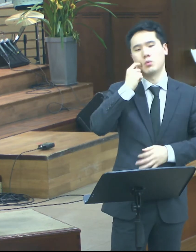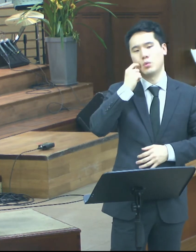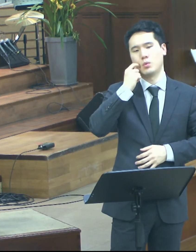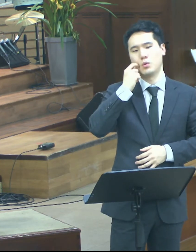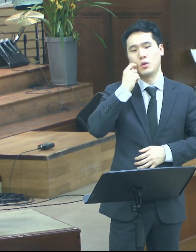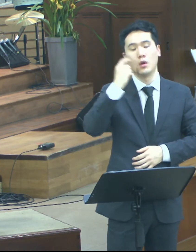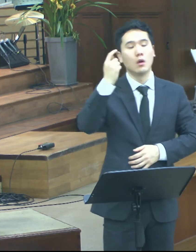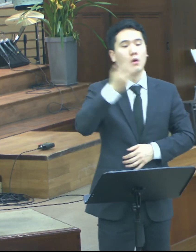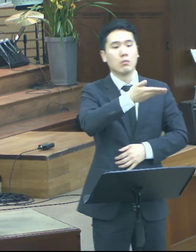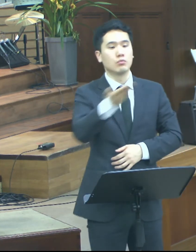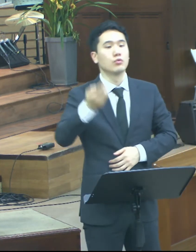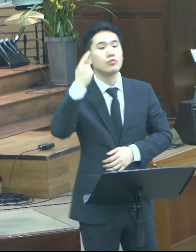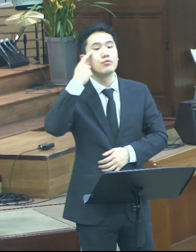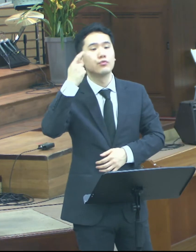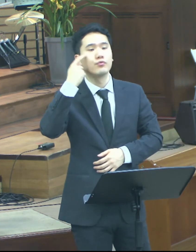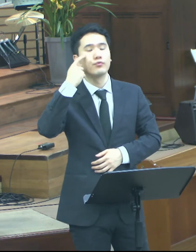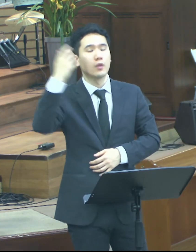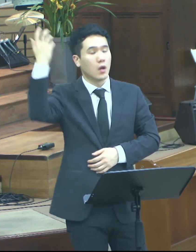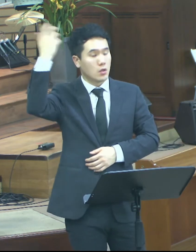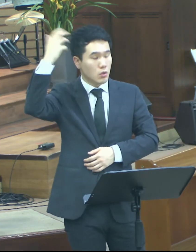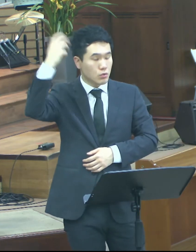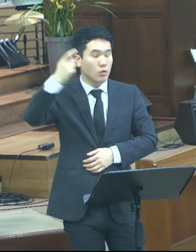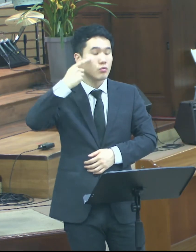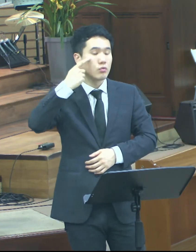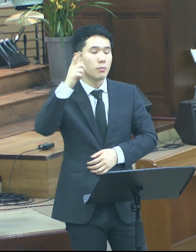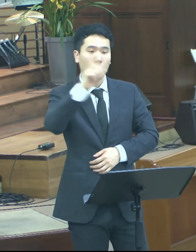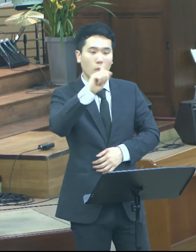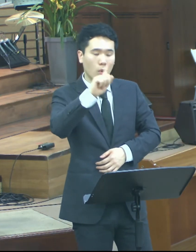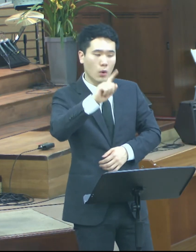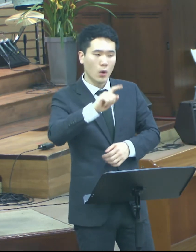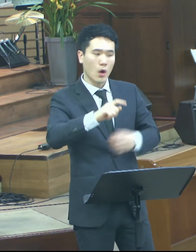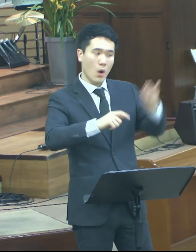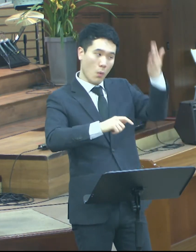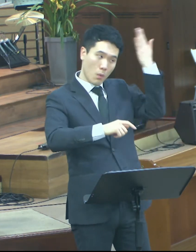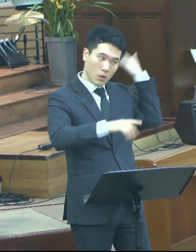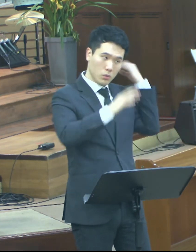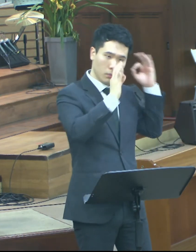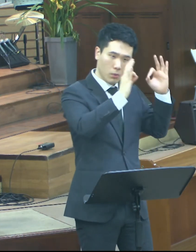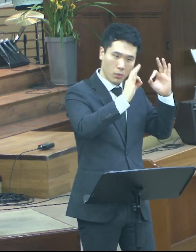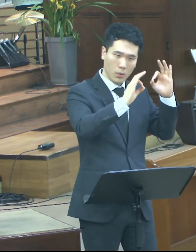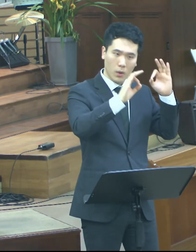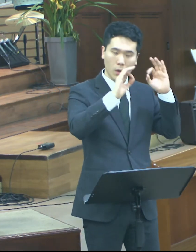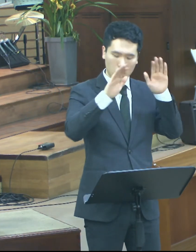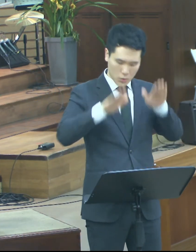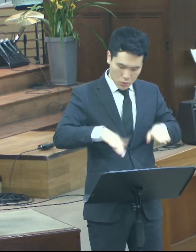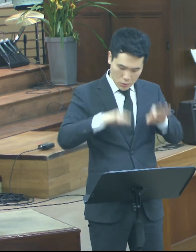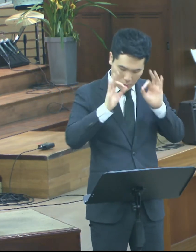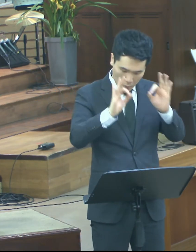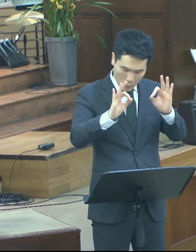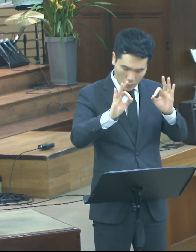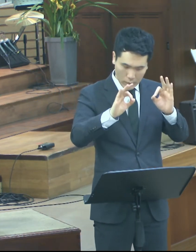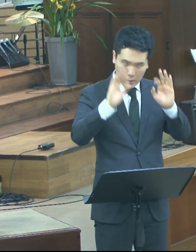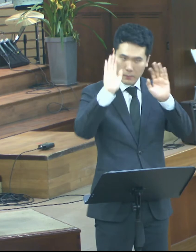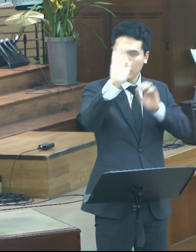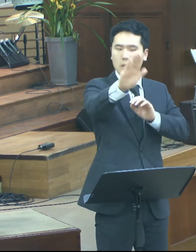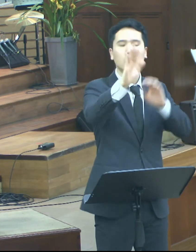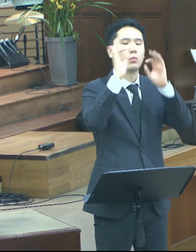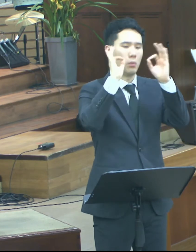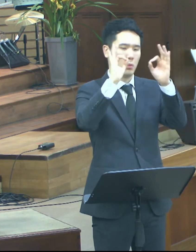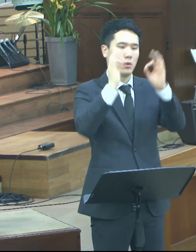눈이요 영적인 눈은요 과거도 보고 미래도 보고 현재도 보여요. 그런데 육신의 눈은요 현재만 보여요. 과거의